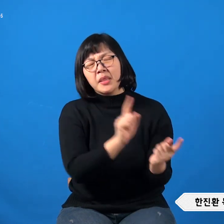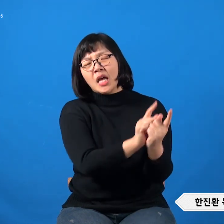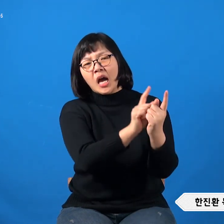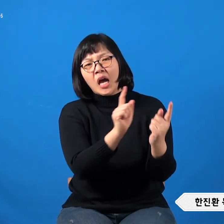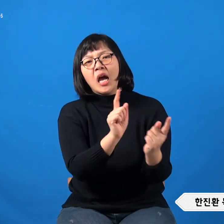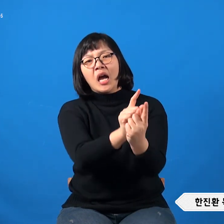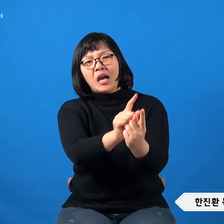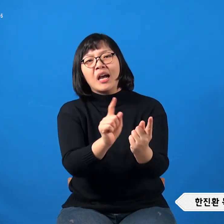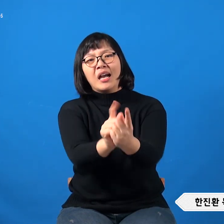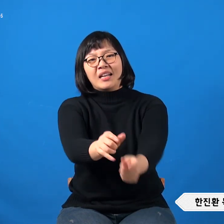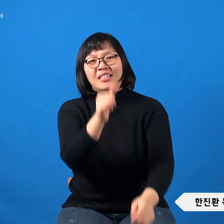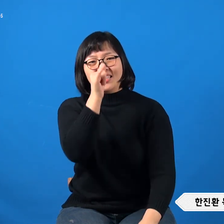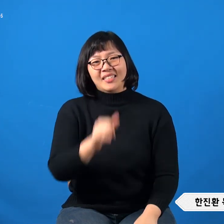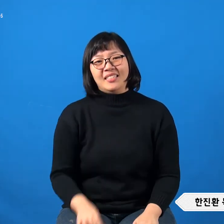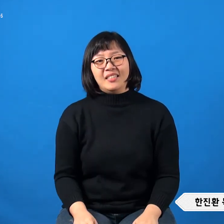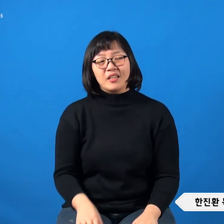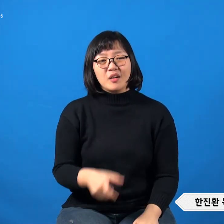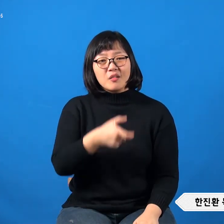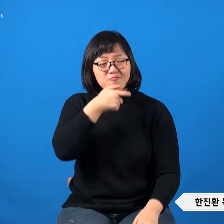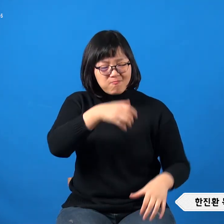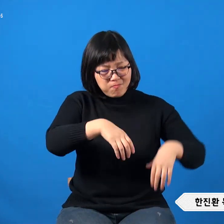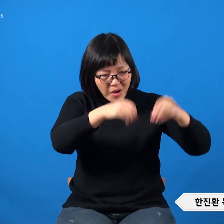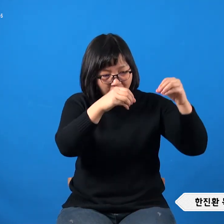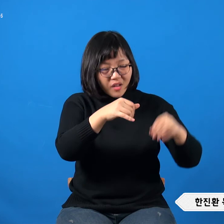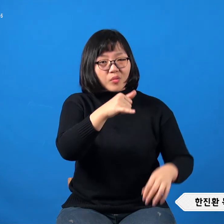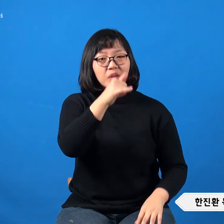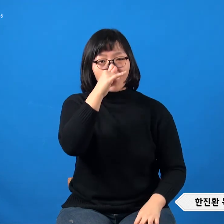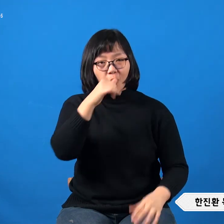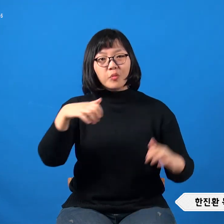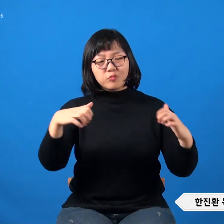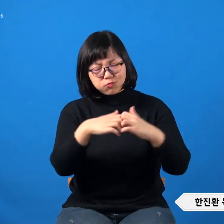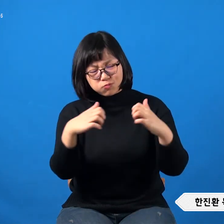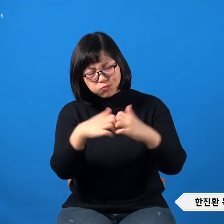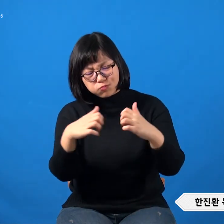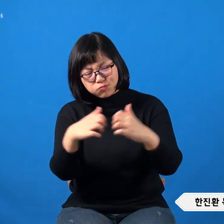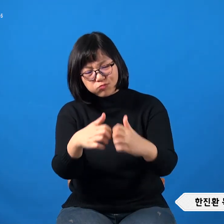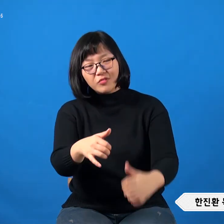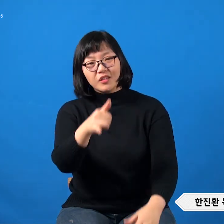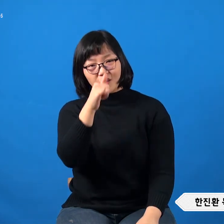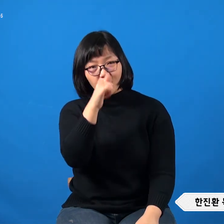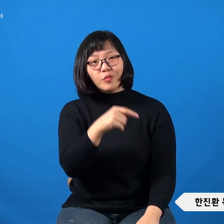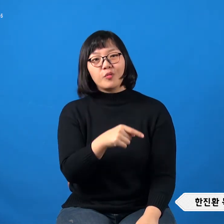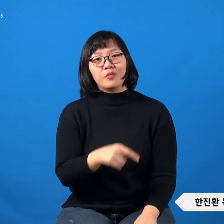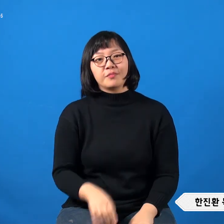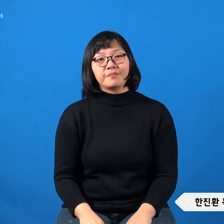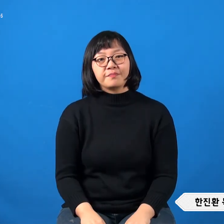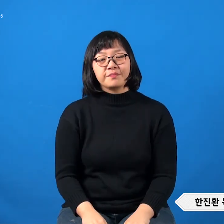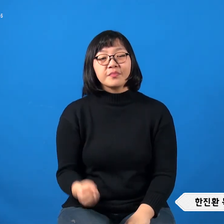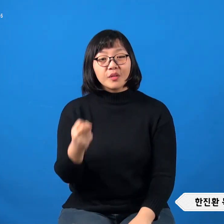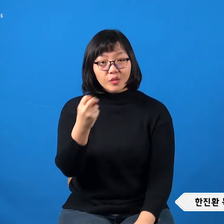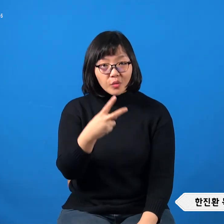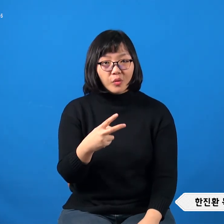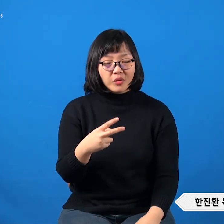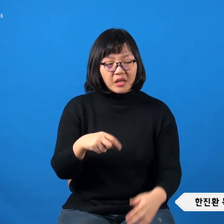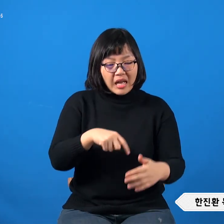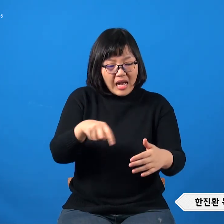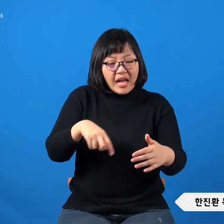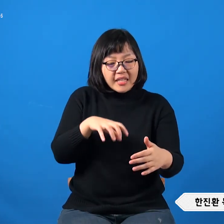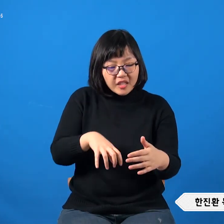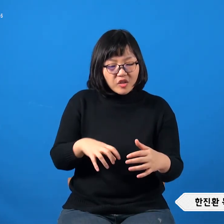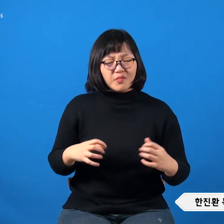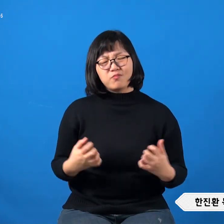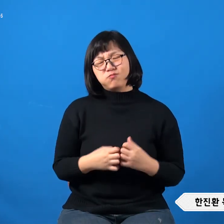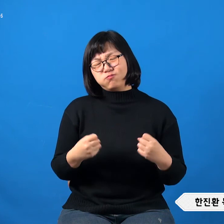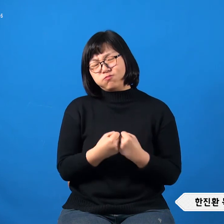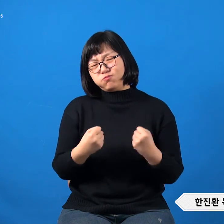나라에 흉년이 들기도 하고, 전쟁이 일어나서 그냥 나라가 쑥대밭이 되기도 하고, 또 내란이 일어나서